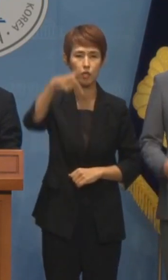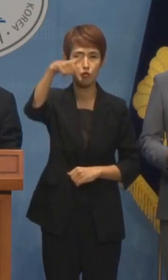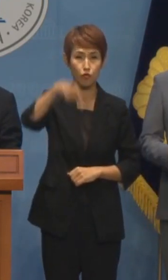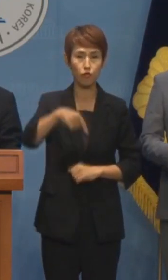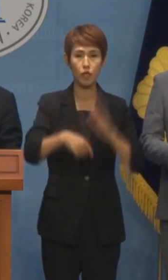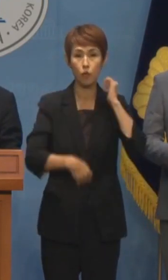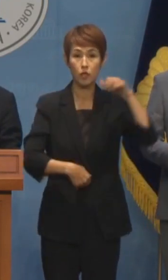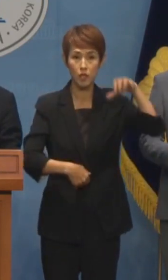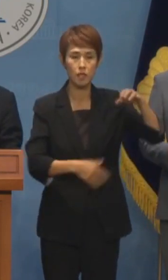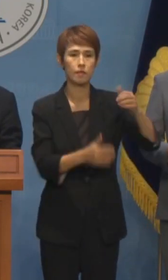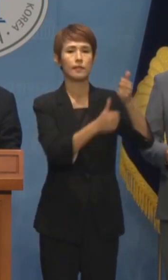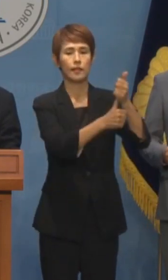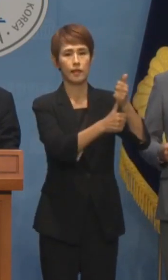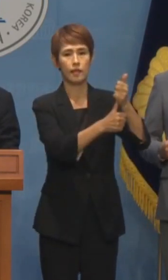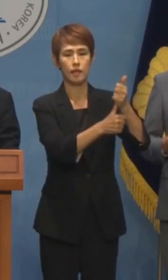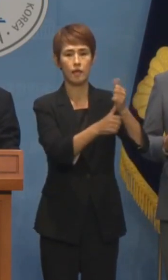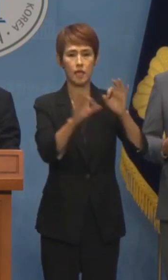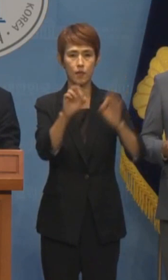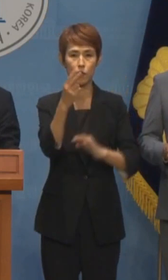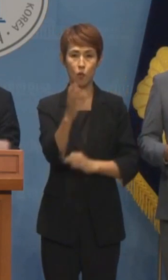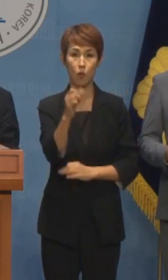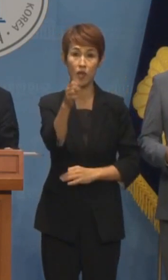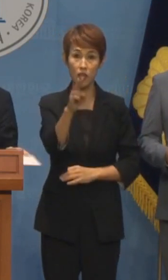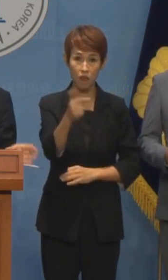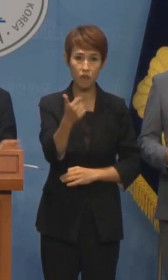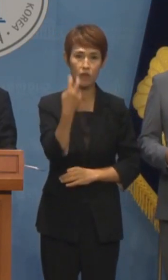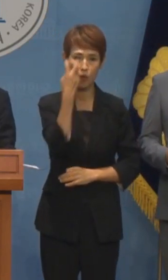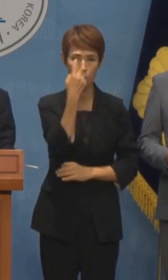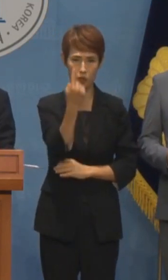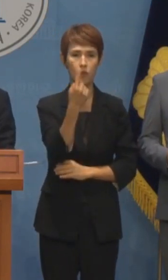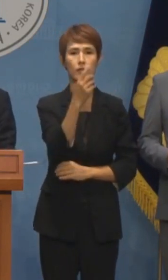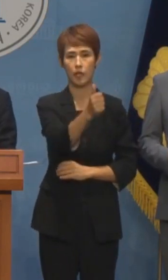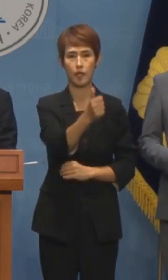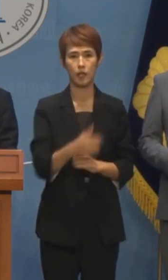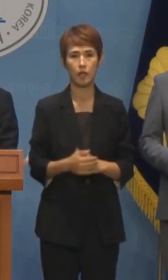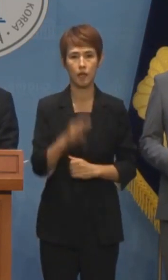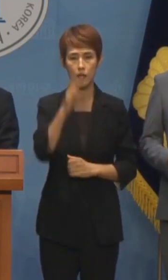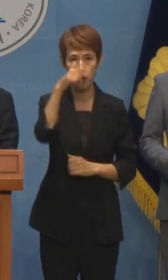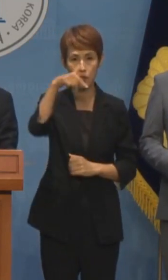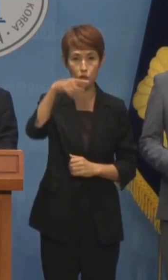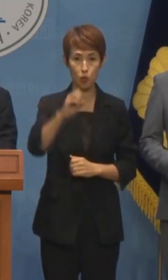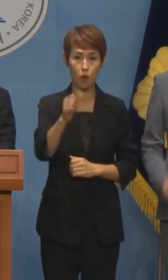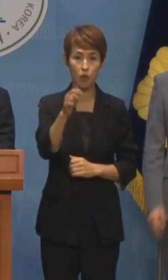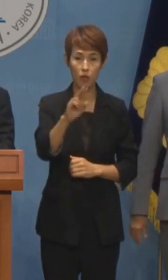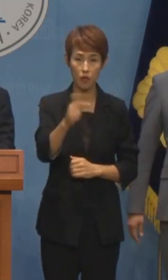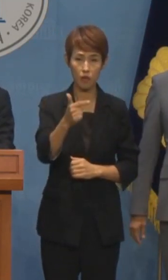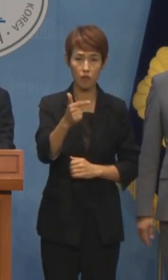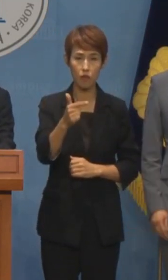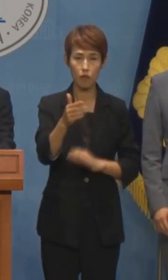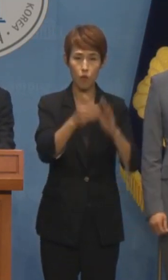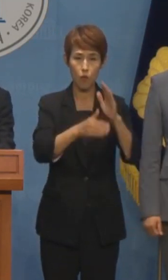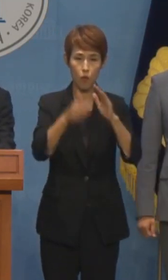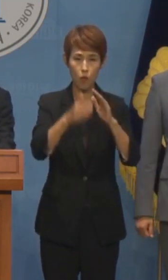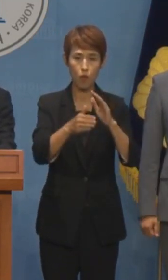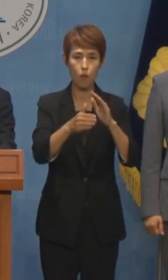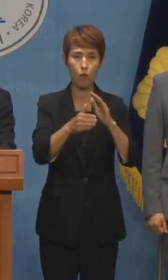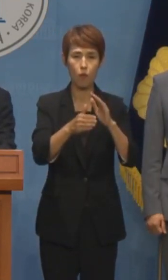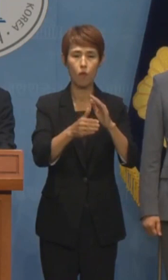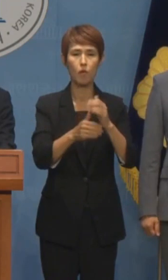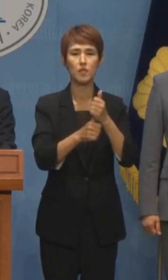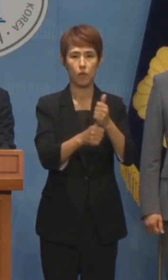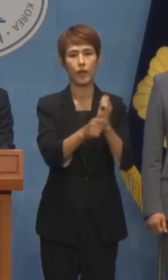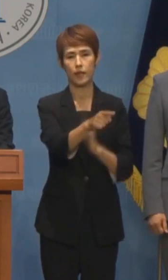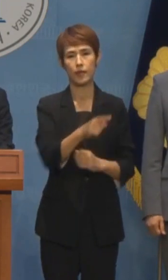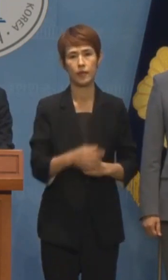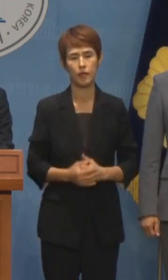부속실장, 김용현 대통령 경호처장, 박종현 대통령실 공직기강 비서관실